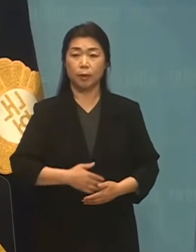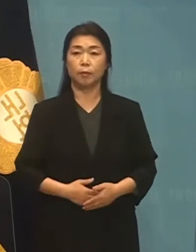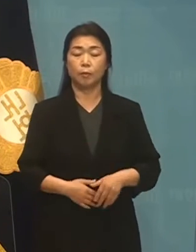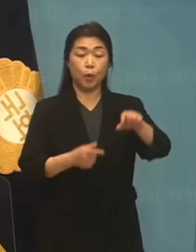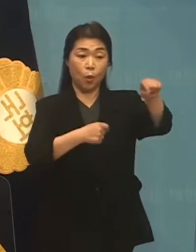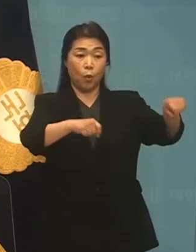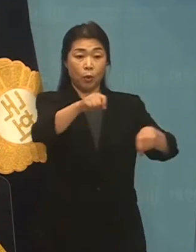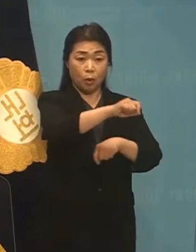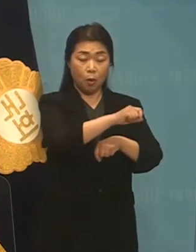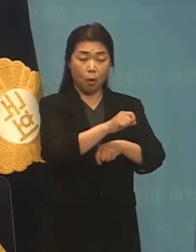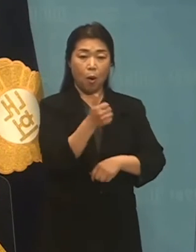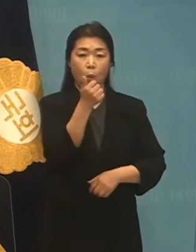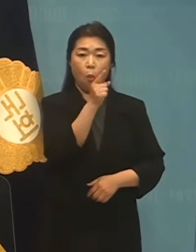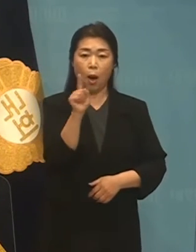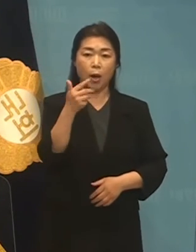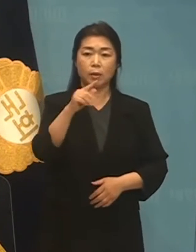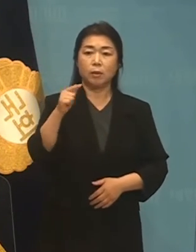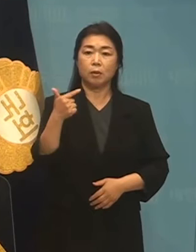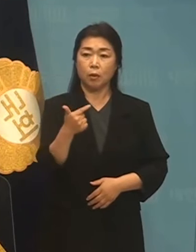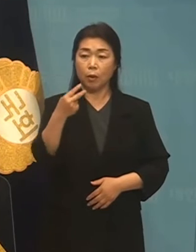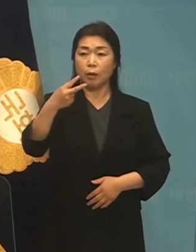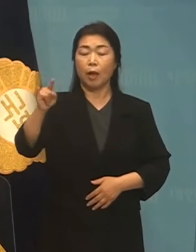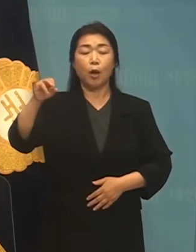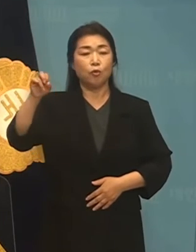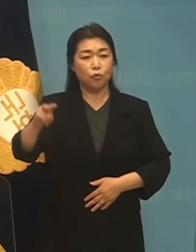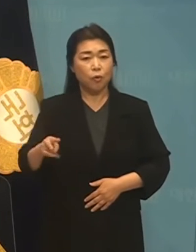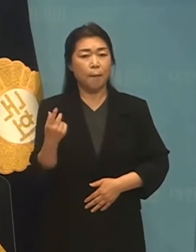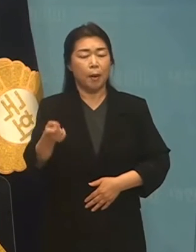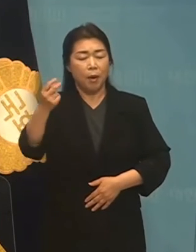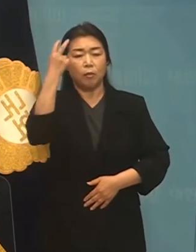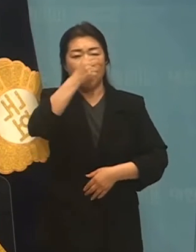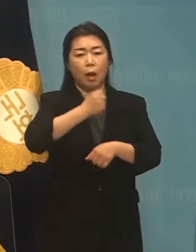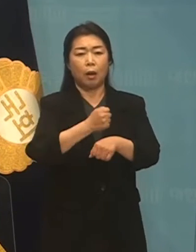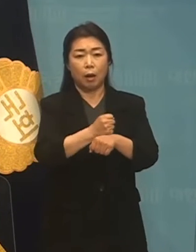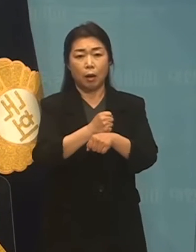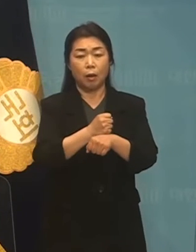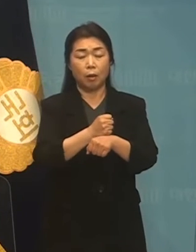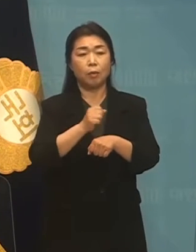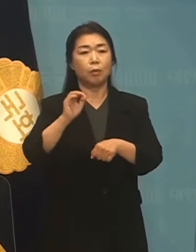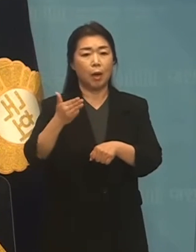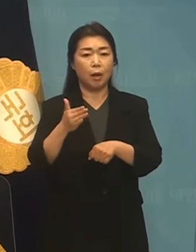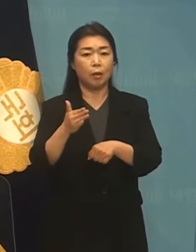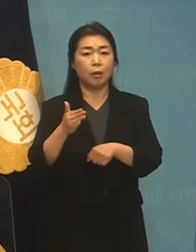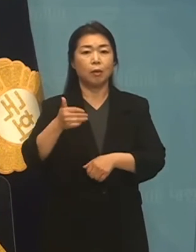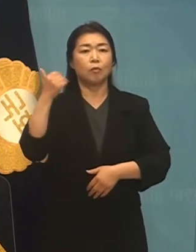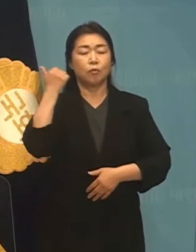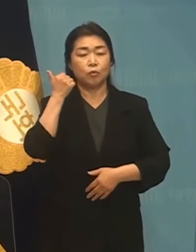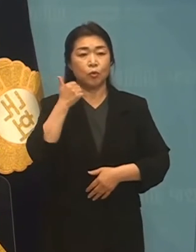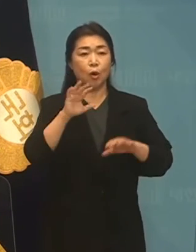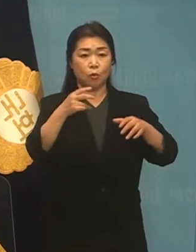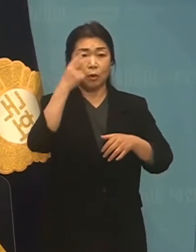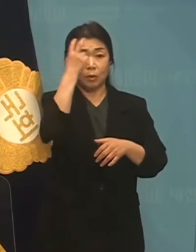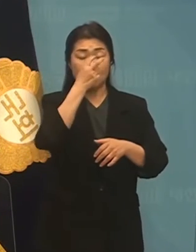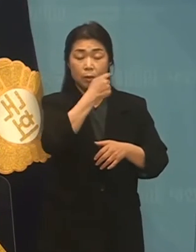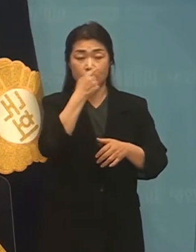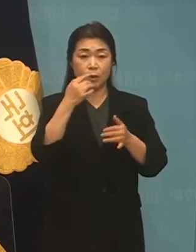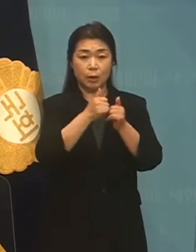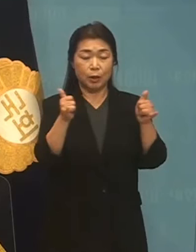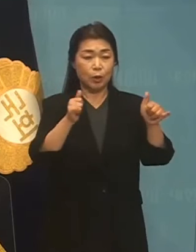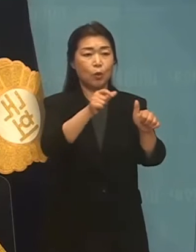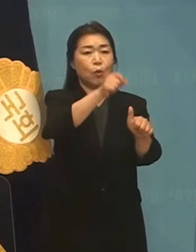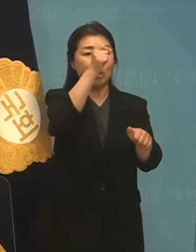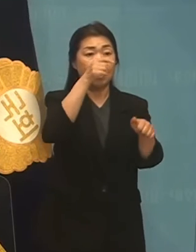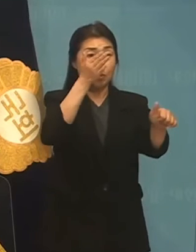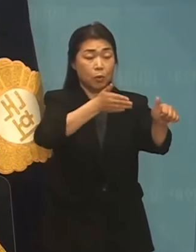대려 화천대유 진상규명을 위하여 신속하게 수사를 받아야 할 사람을 국감 증인으로